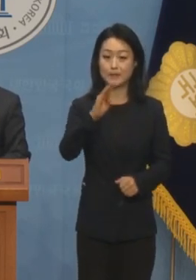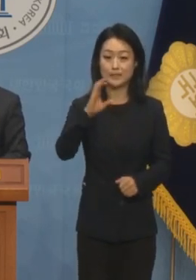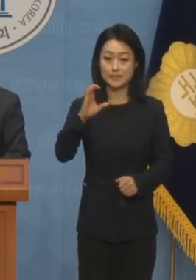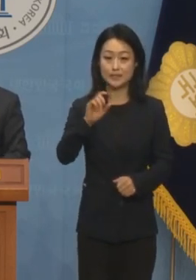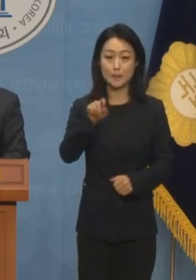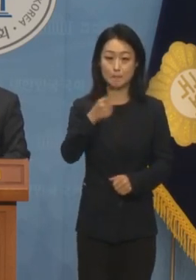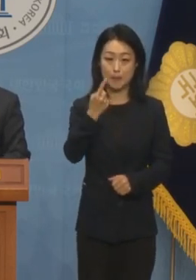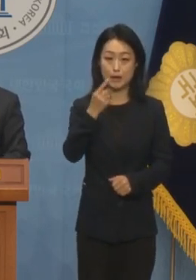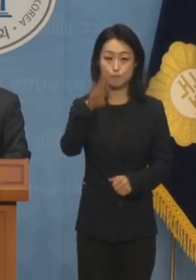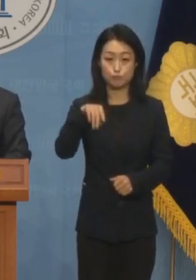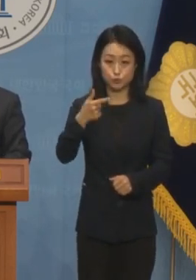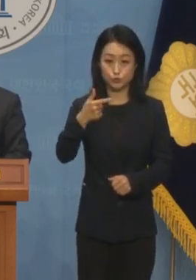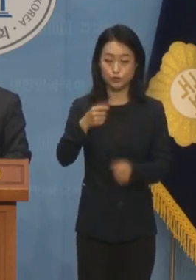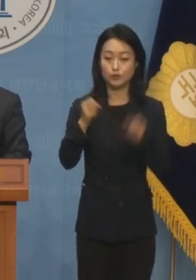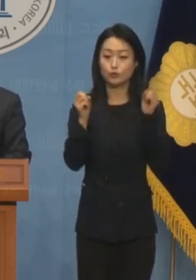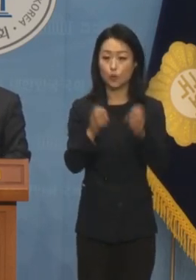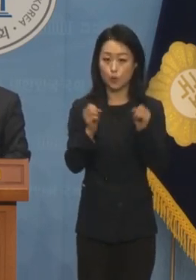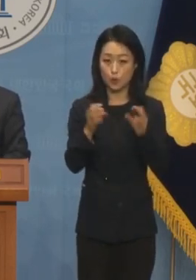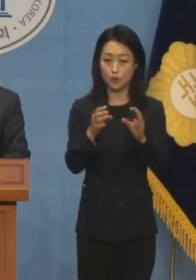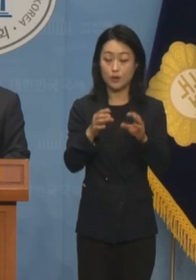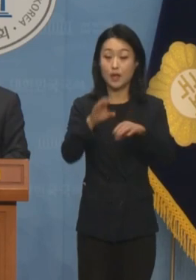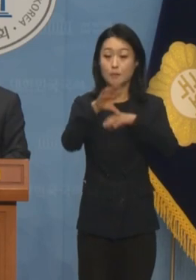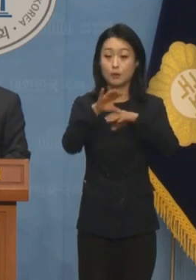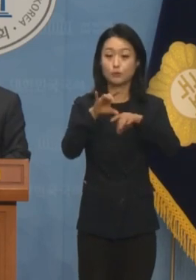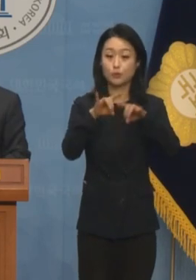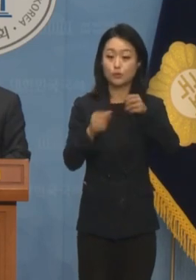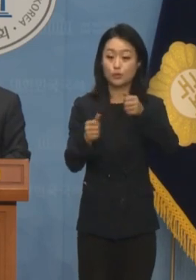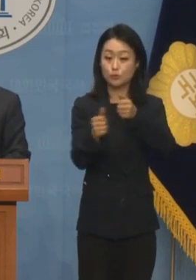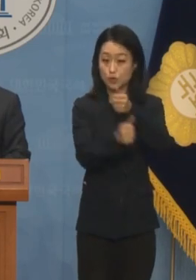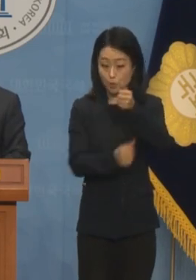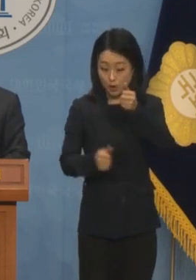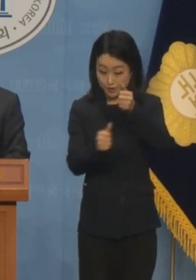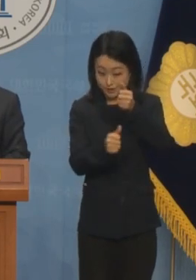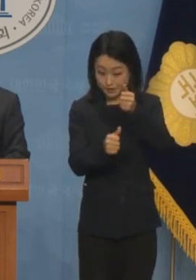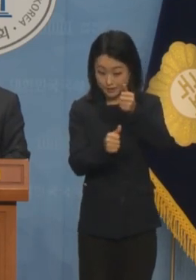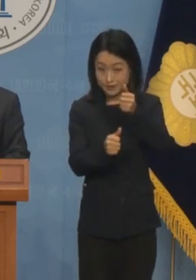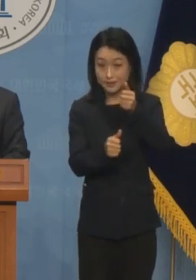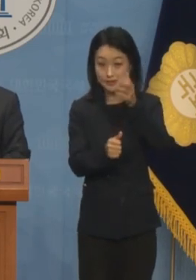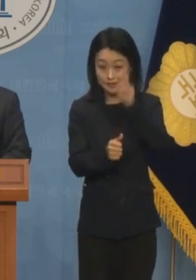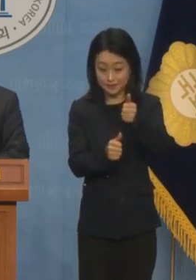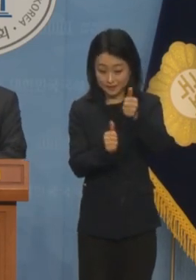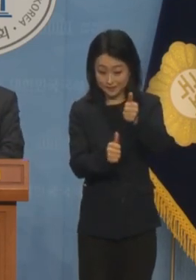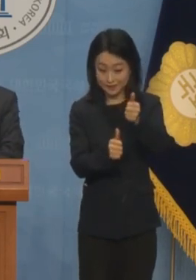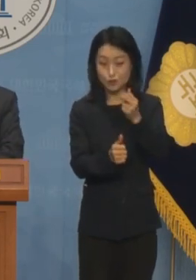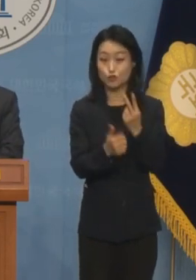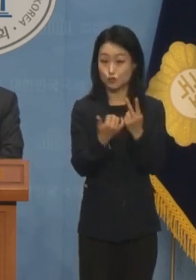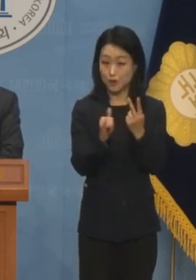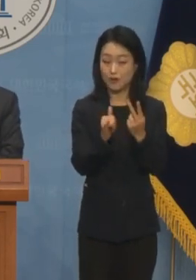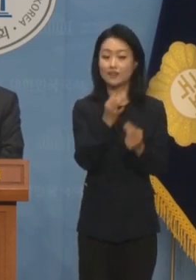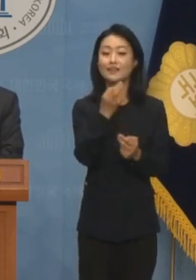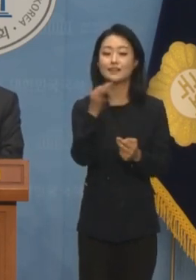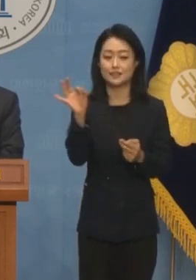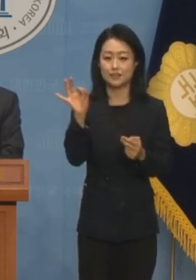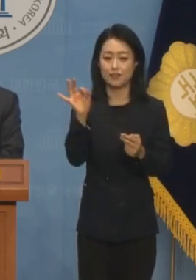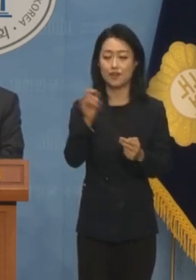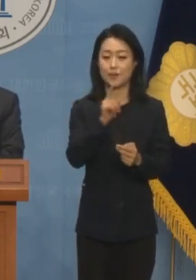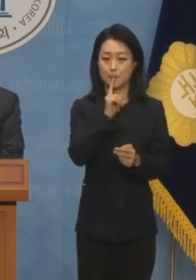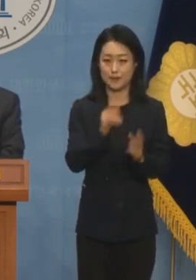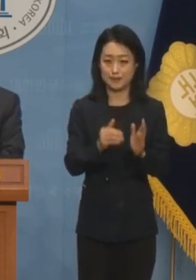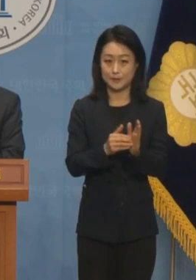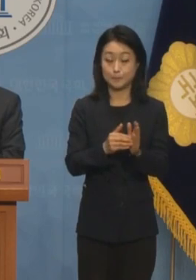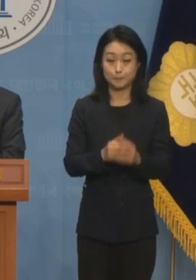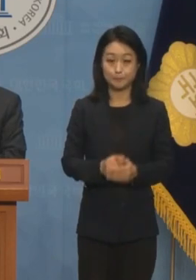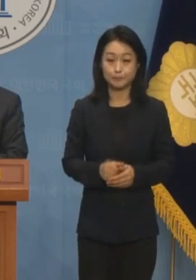출연해 방통위 2인 체제를 인정하는 발언을 했습니다. 방통위 2인